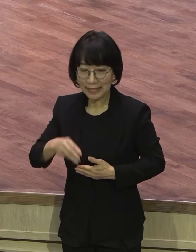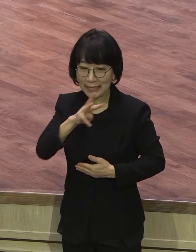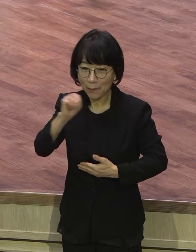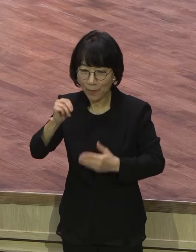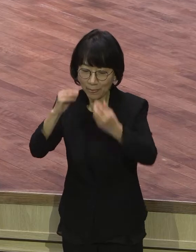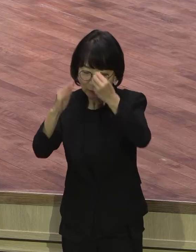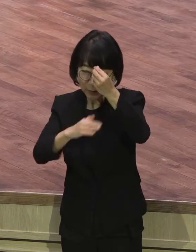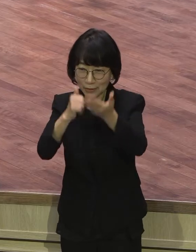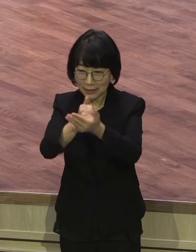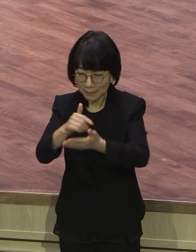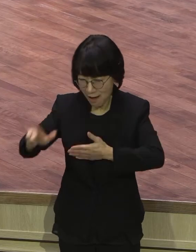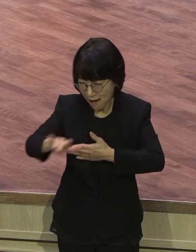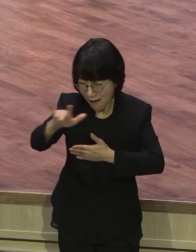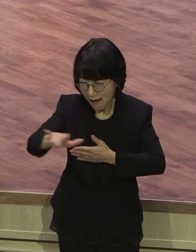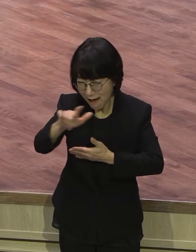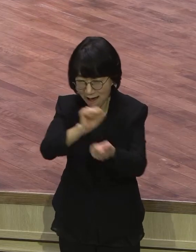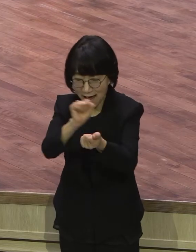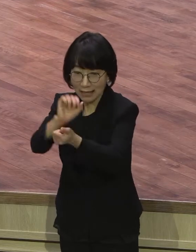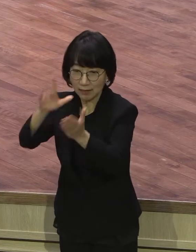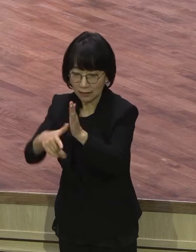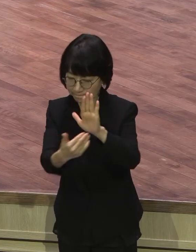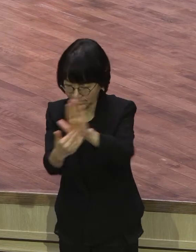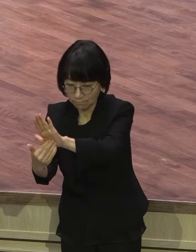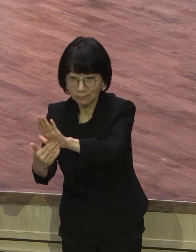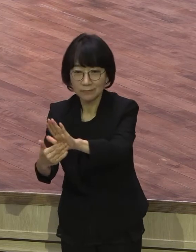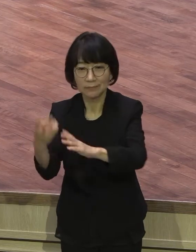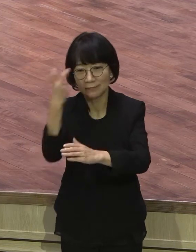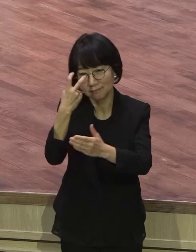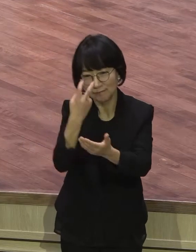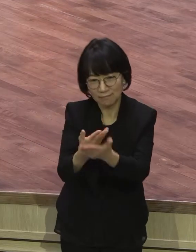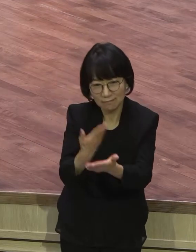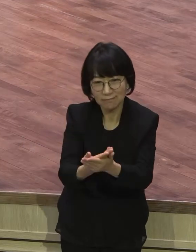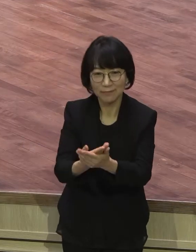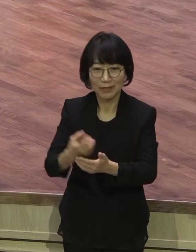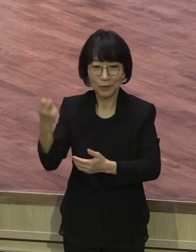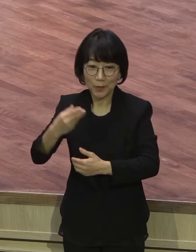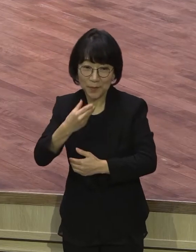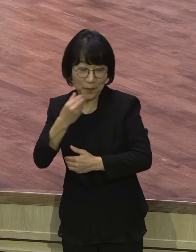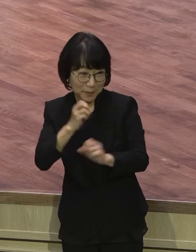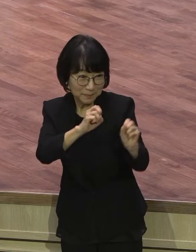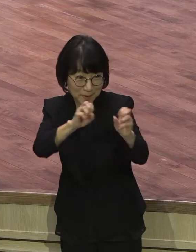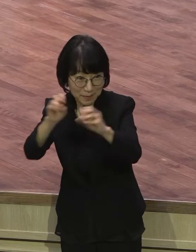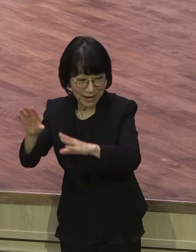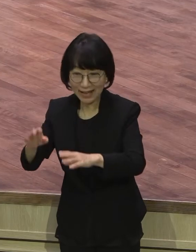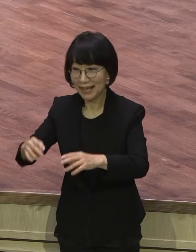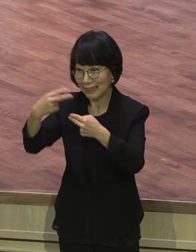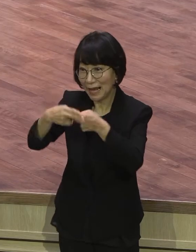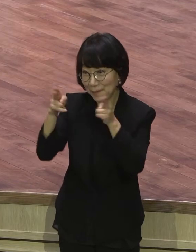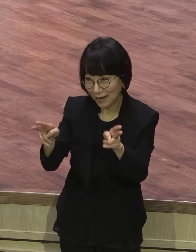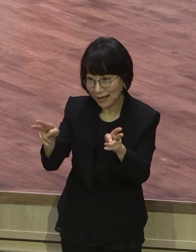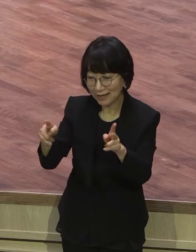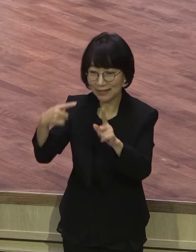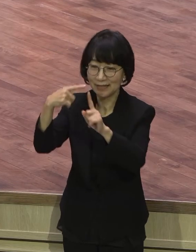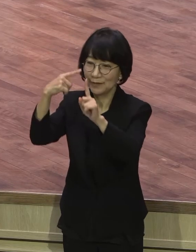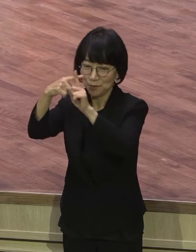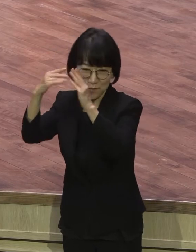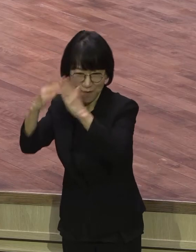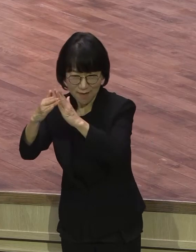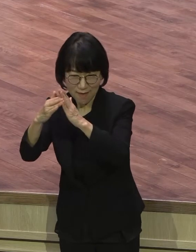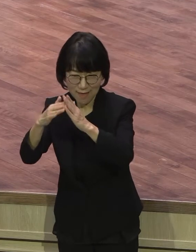코로나19 바이러스에서 지켜주옵소서. 우리 복음 운동하는 우리 단체들, 다락방 운동하는 이 모든